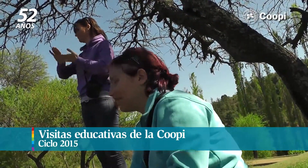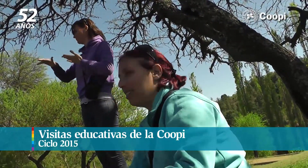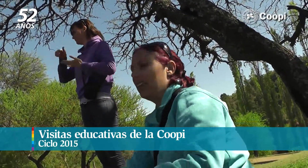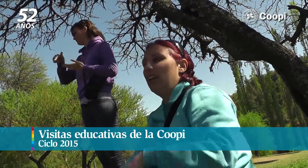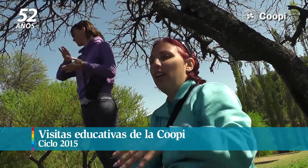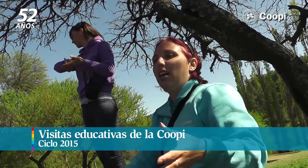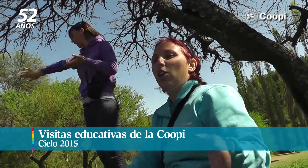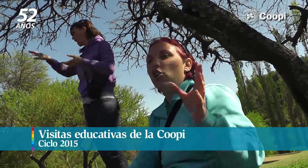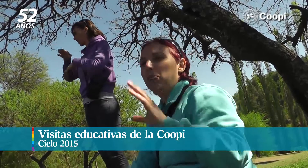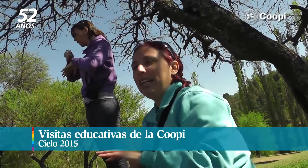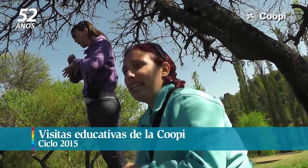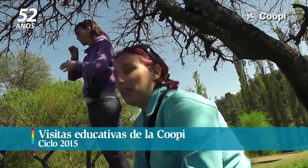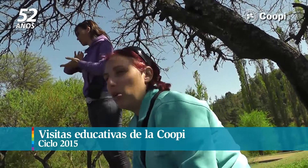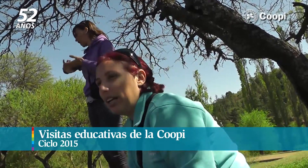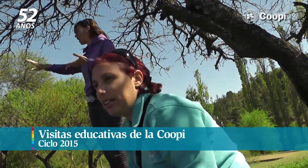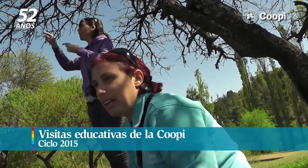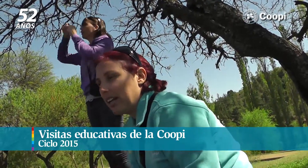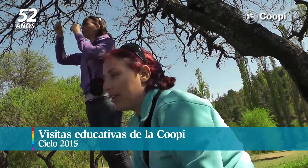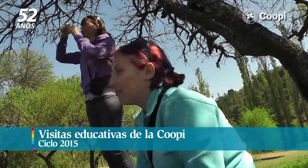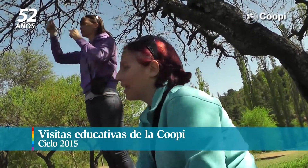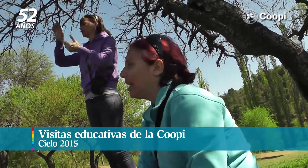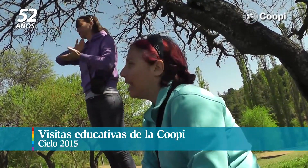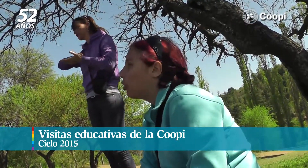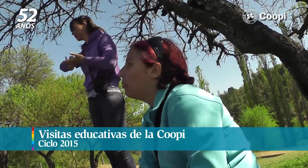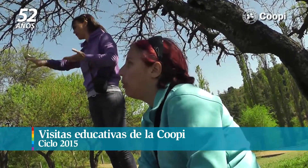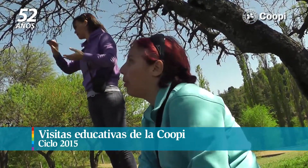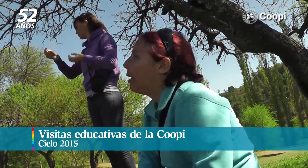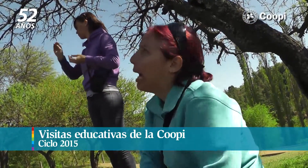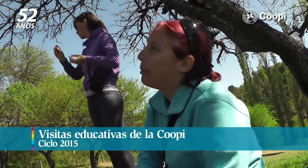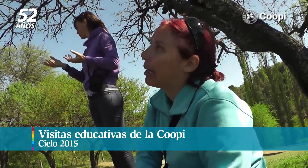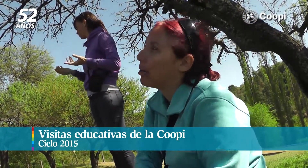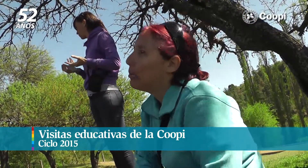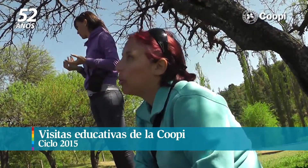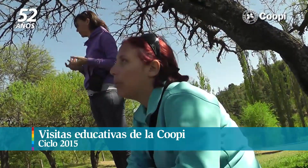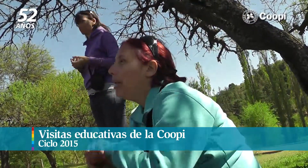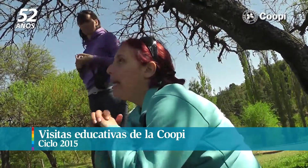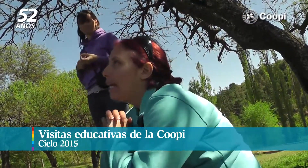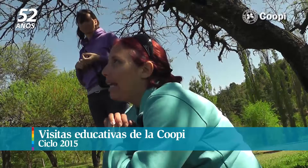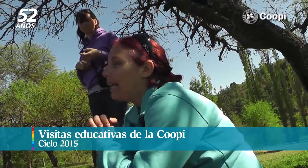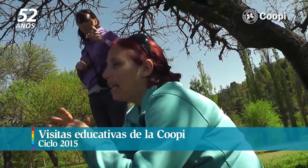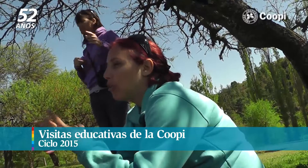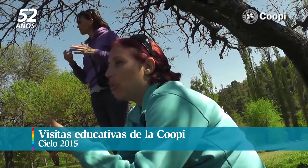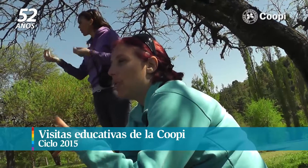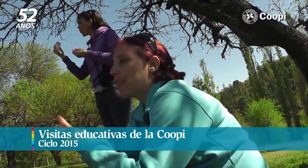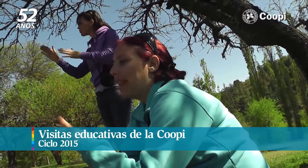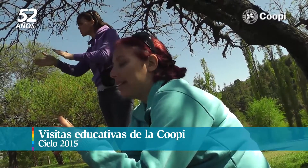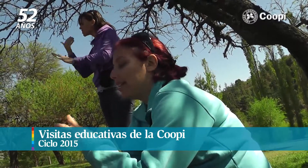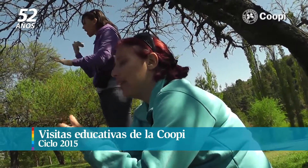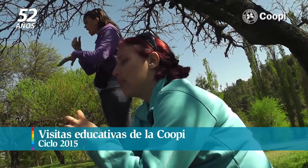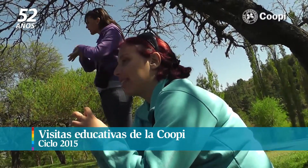¿sí? ¿Cómo le quitamos la tierra? Es como, a ver, es como tener una